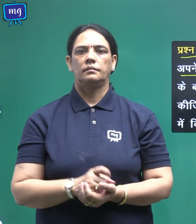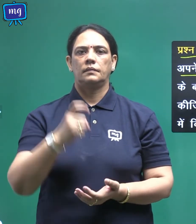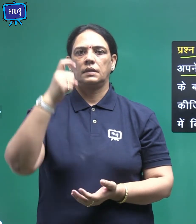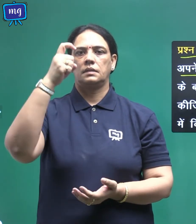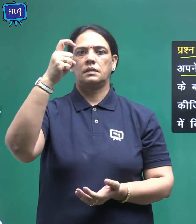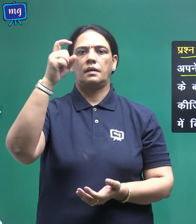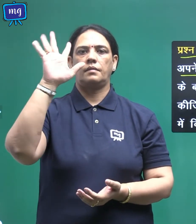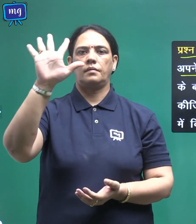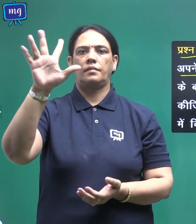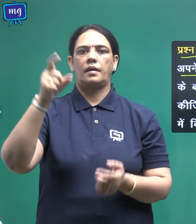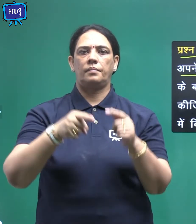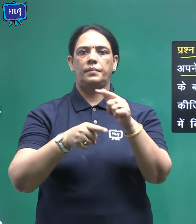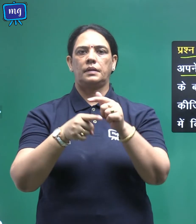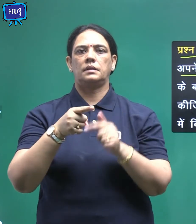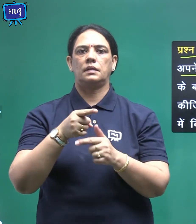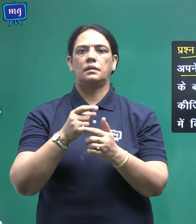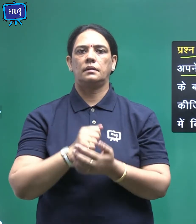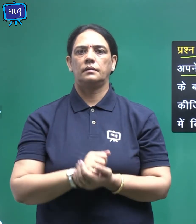75%